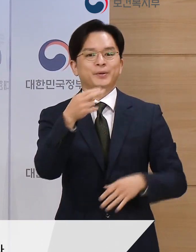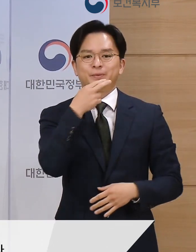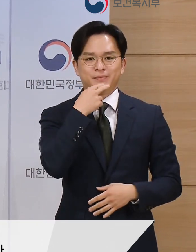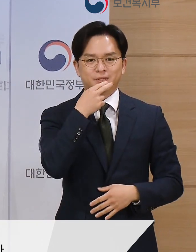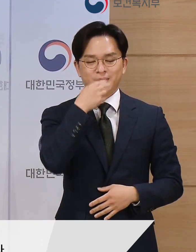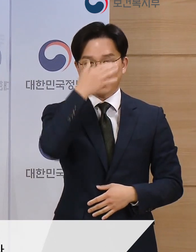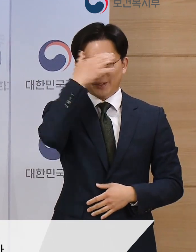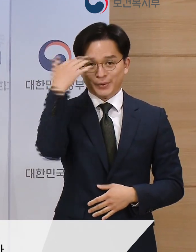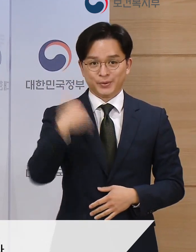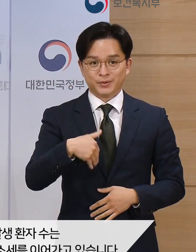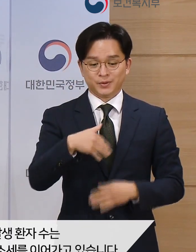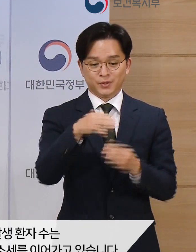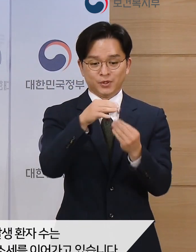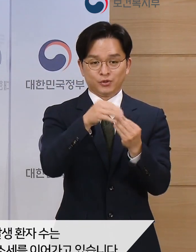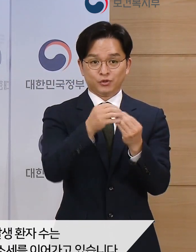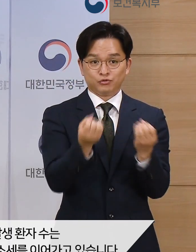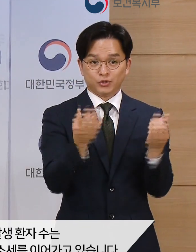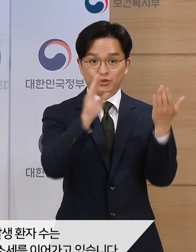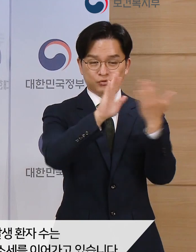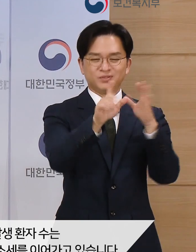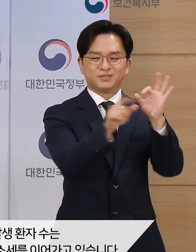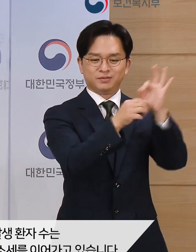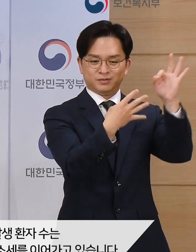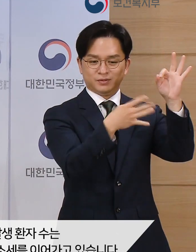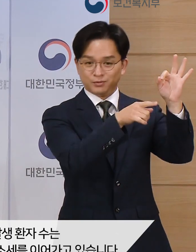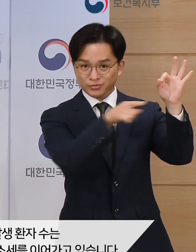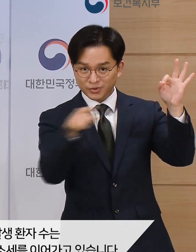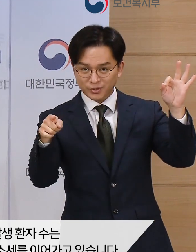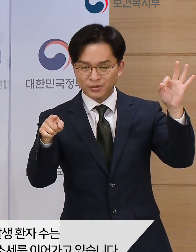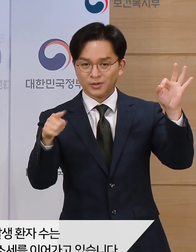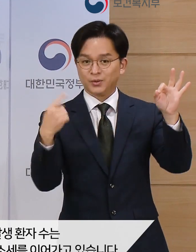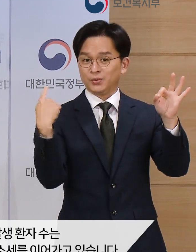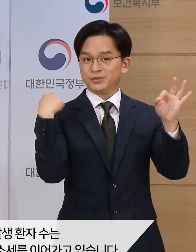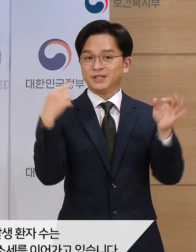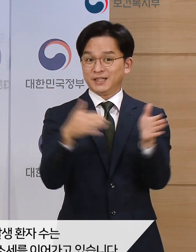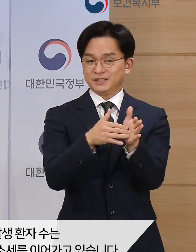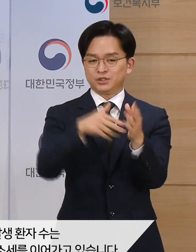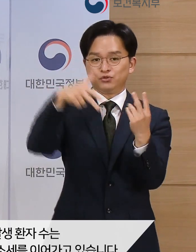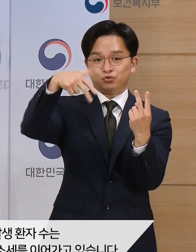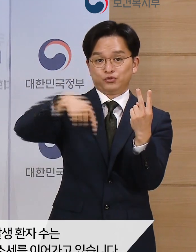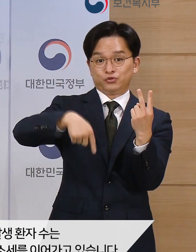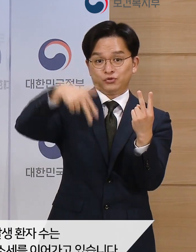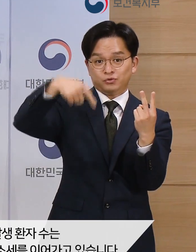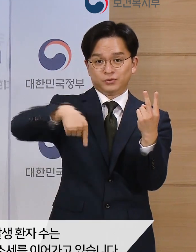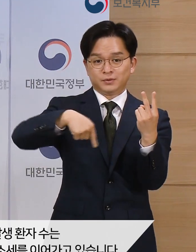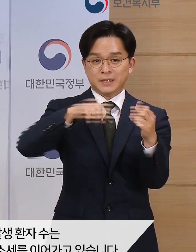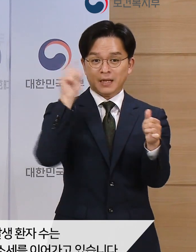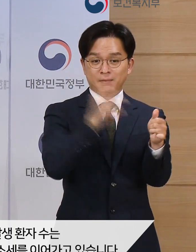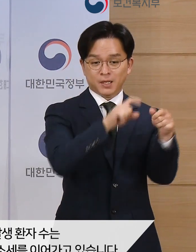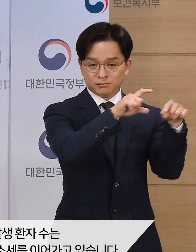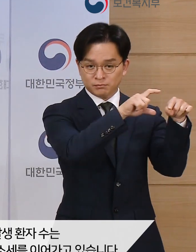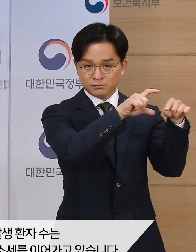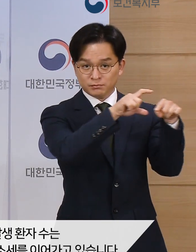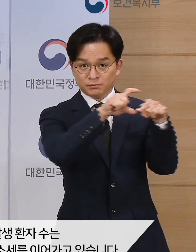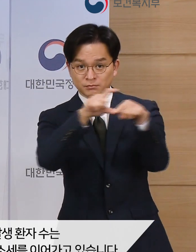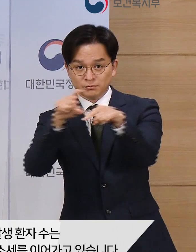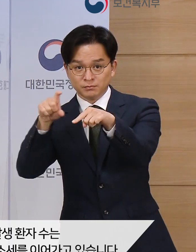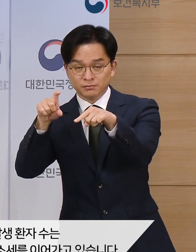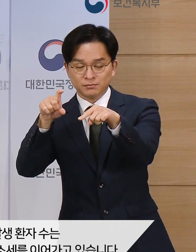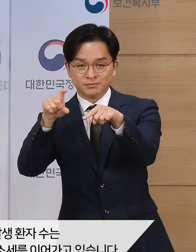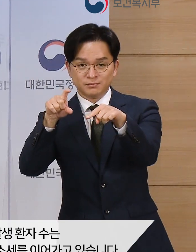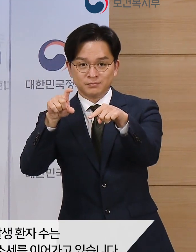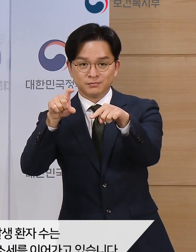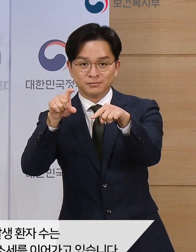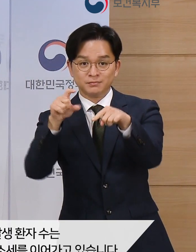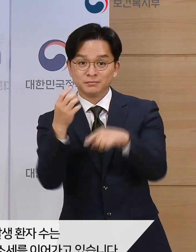있습니다. 추석 연휴 직후부터 한글날 연휴를 포함한 최근 2주간 국내 발생 환자